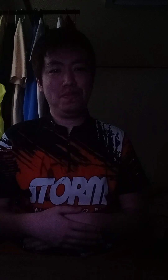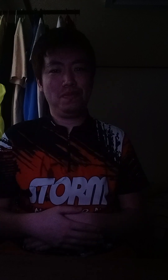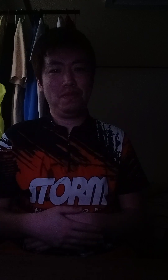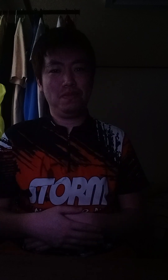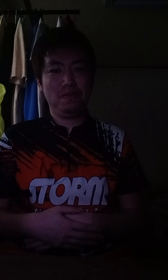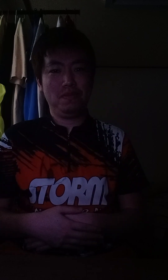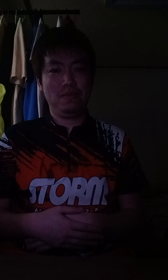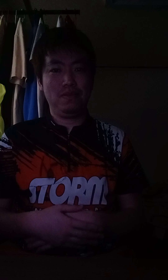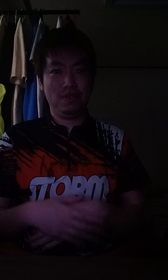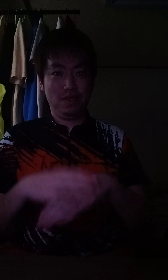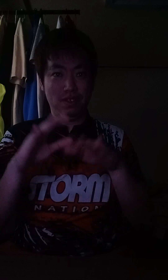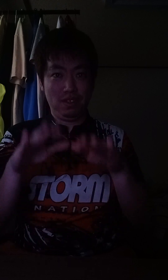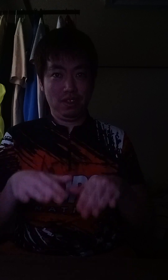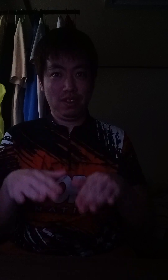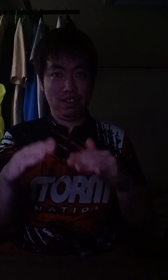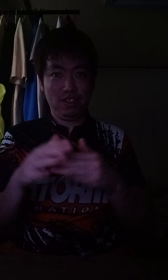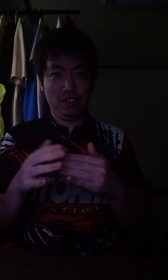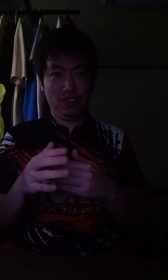어머, 저기 입맛.